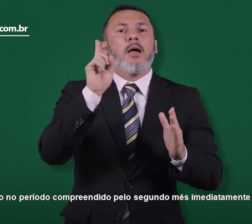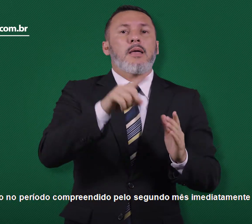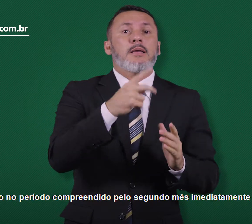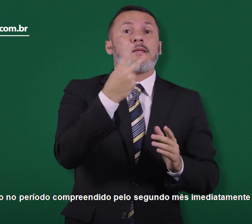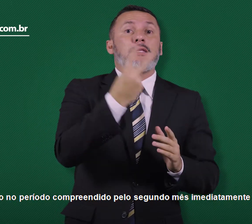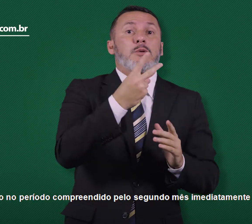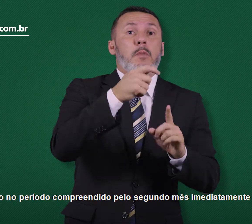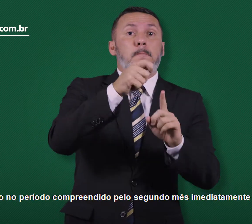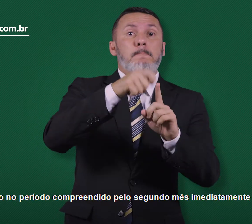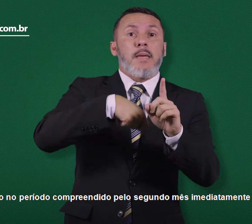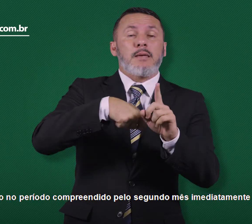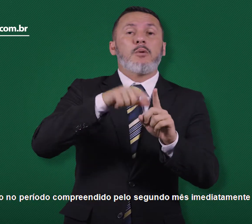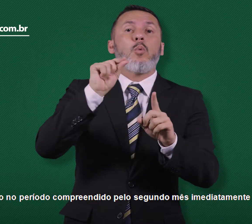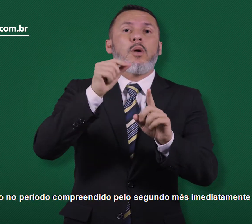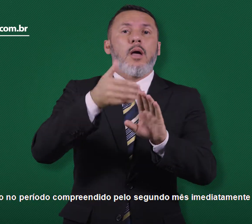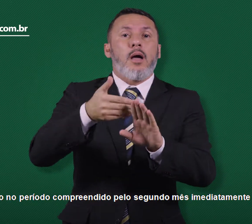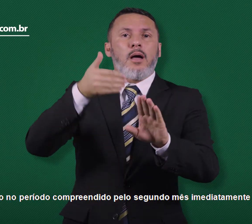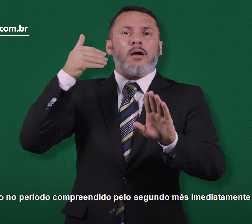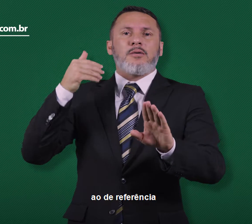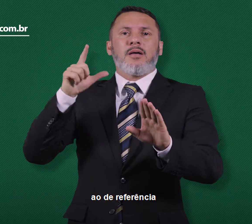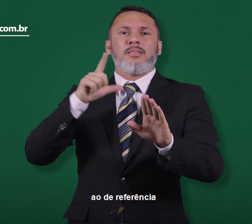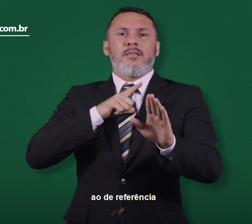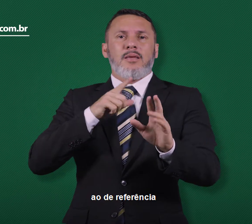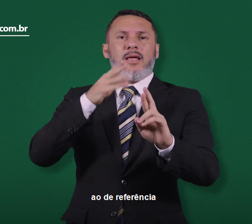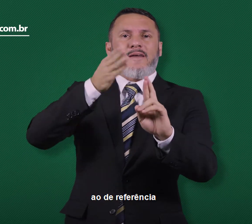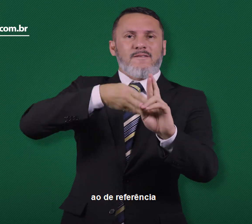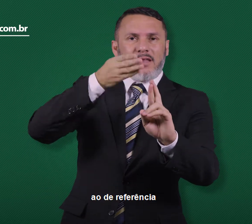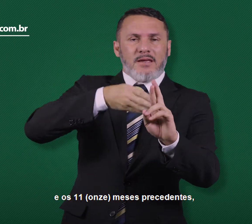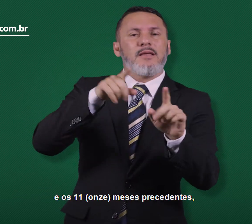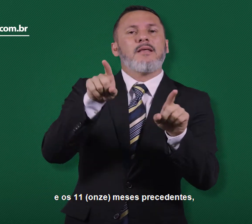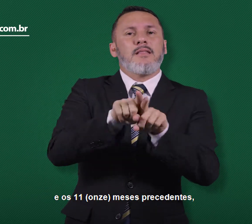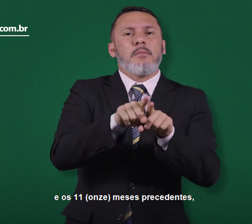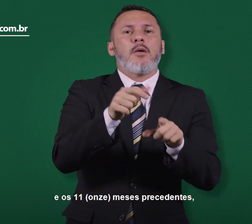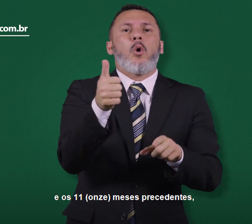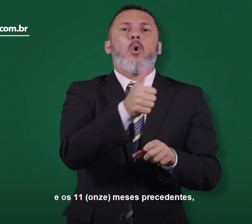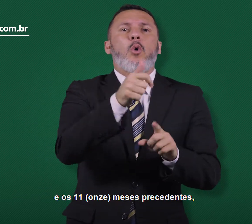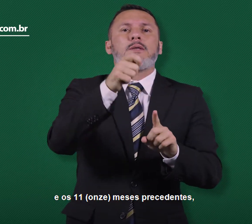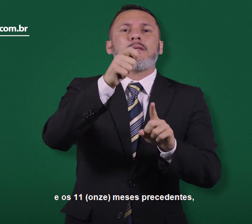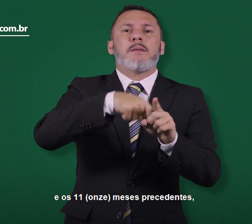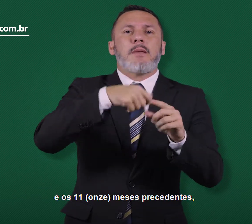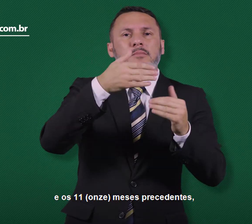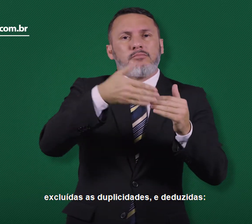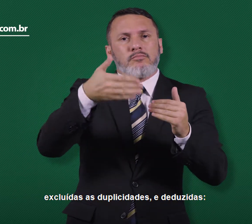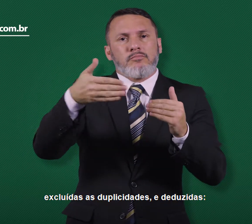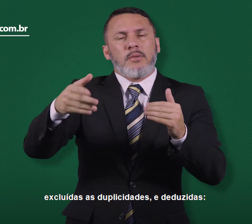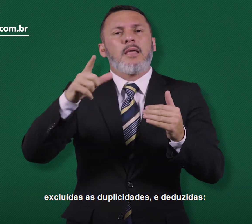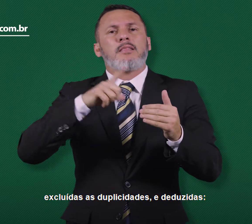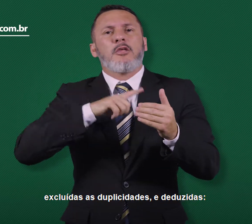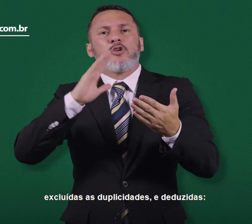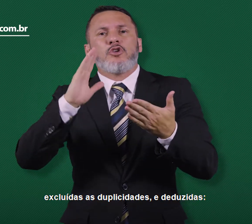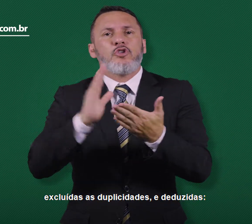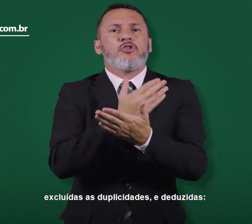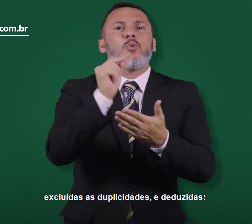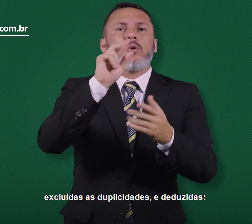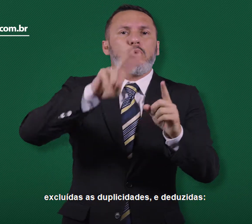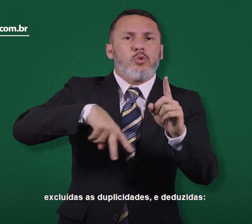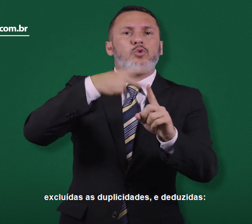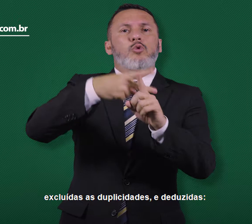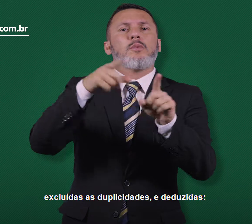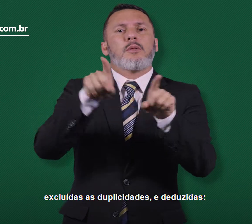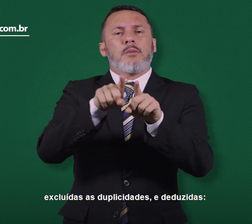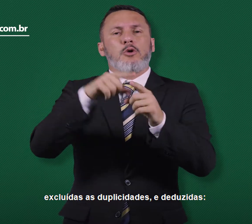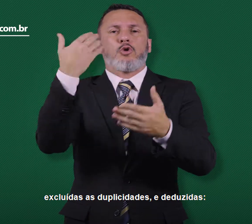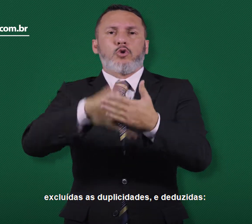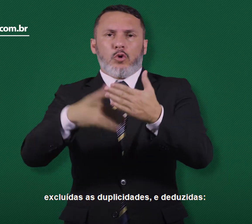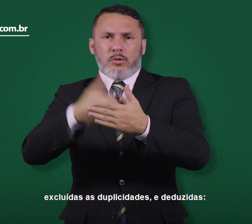pelo segundo mês imediatamente anterior ao de referência e aos 11 meses precedentes, excluídas as duplicidades